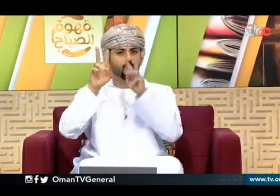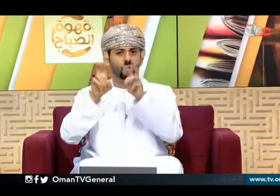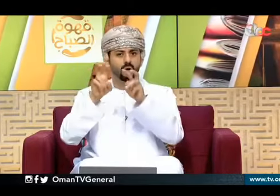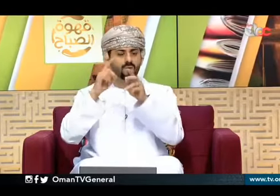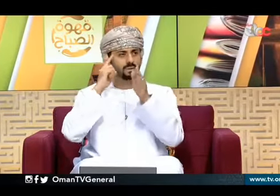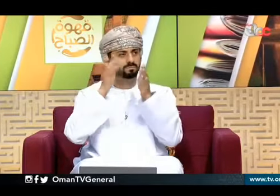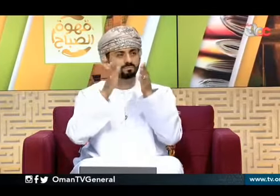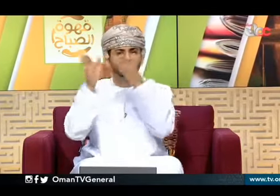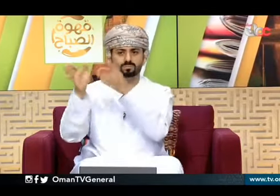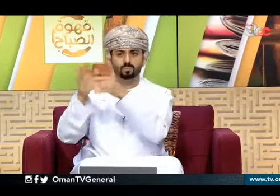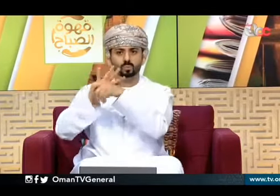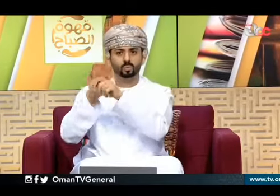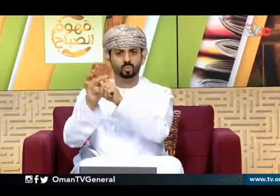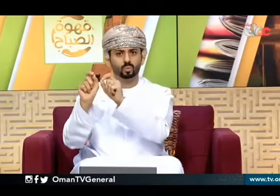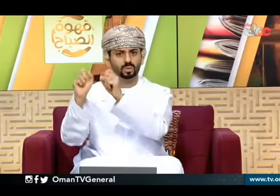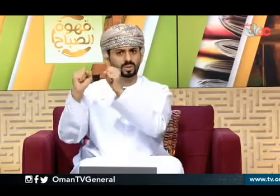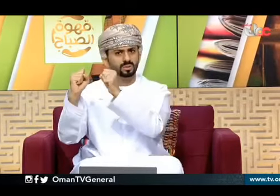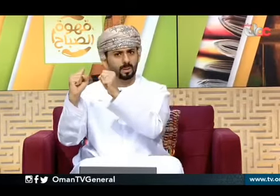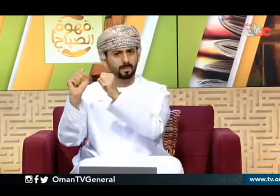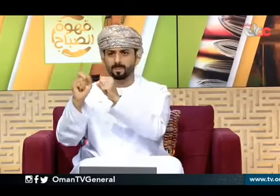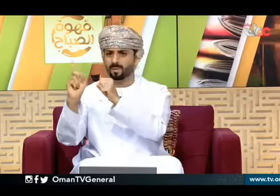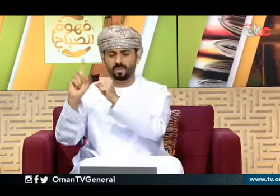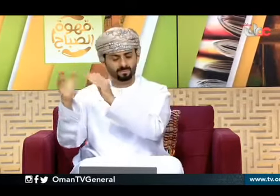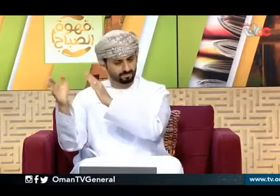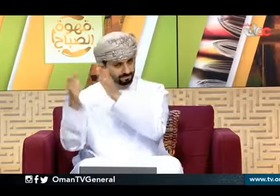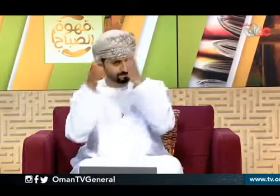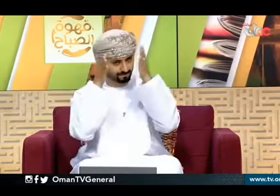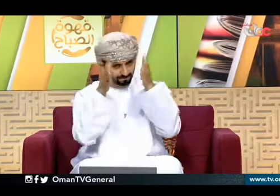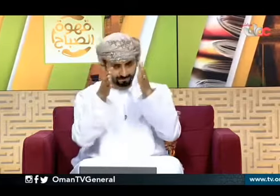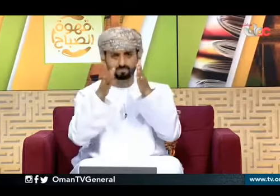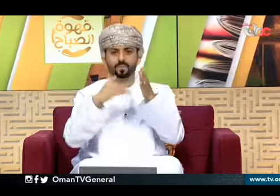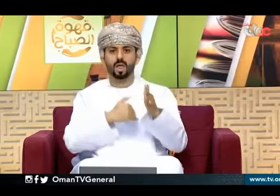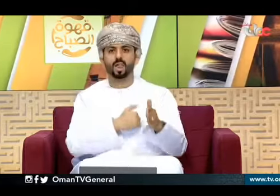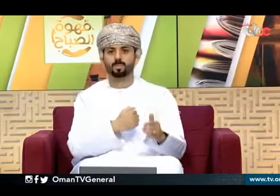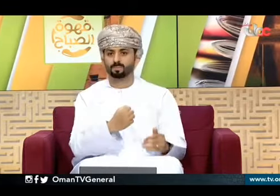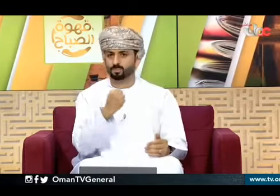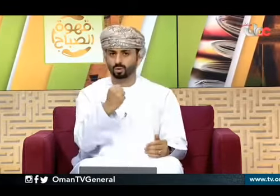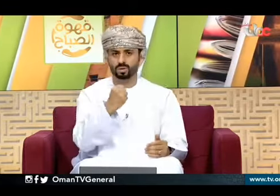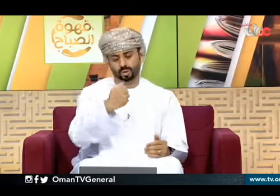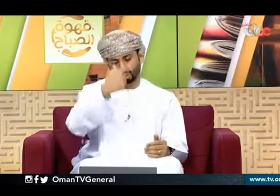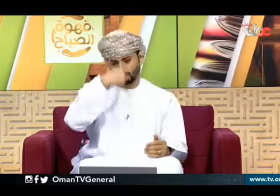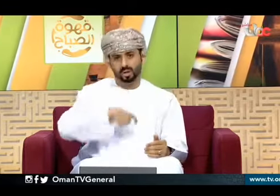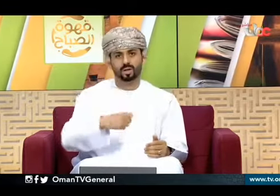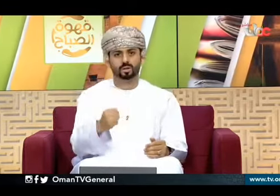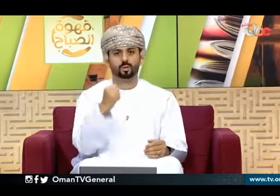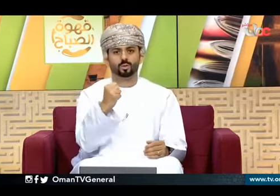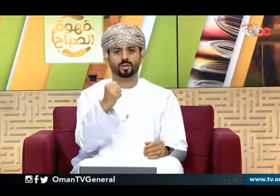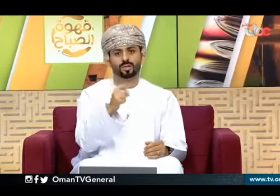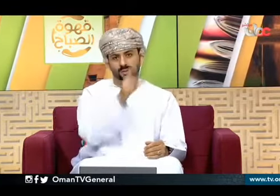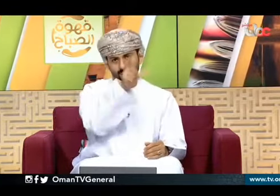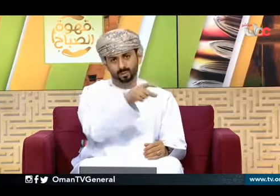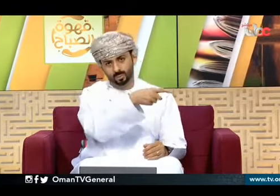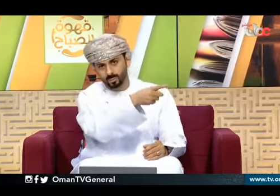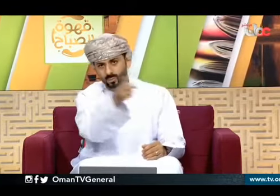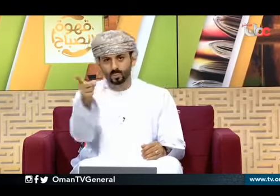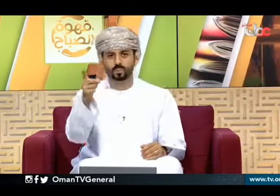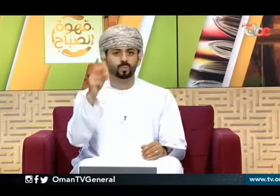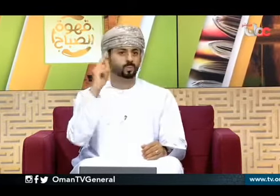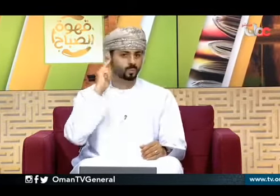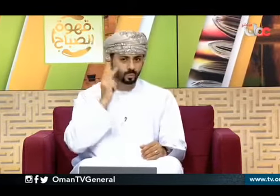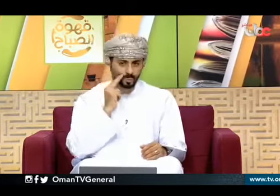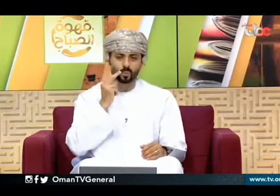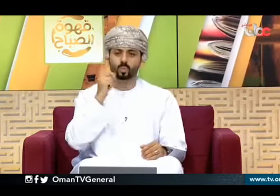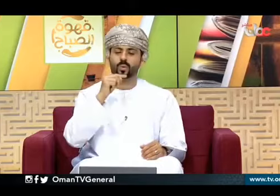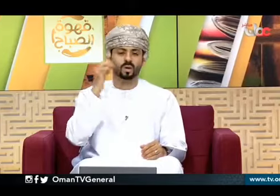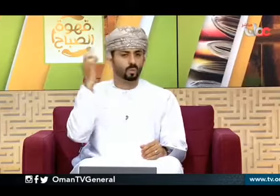بإذن الله تعالى، وأن نواصل في الجهد في الأعمال التطويرية بالنسبة